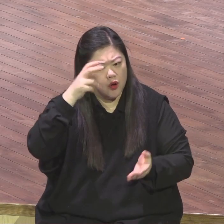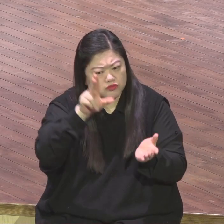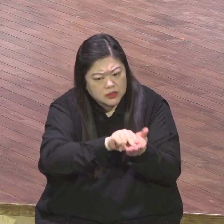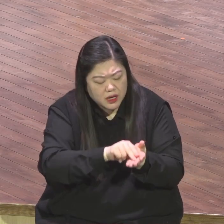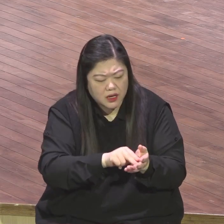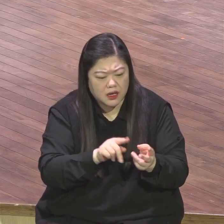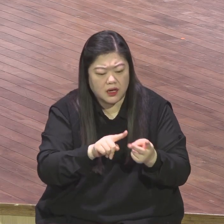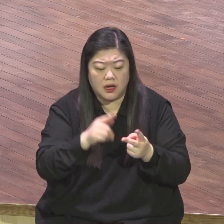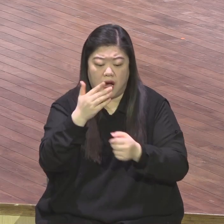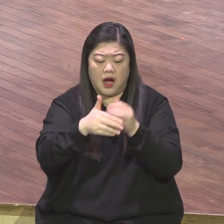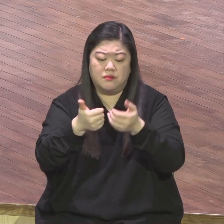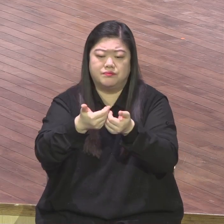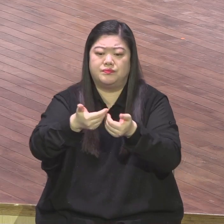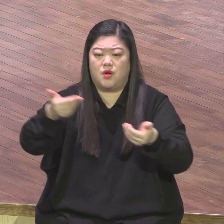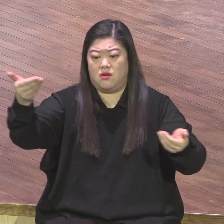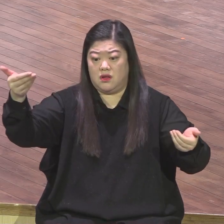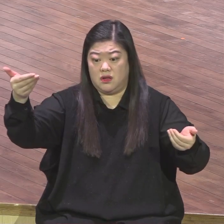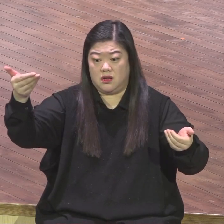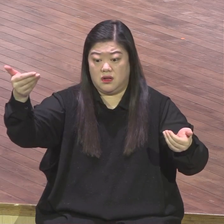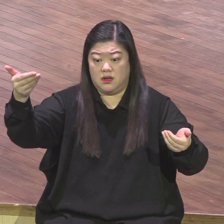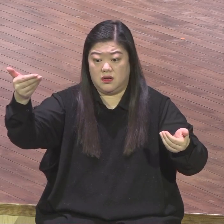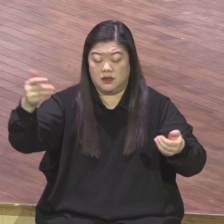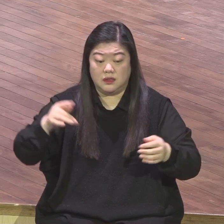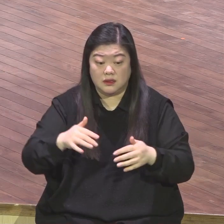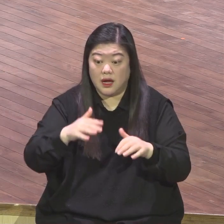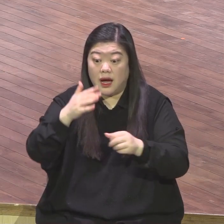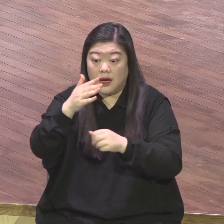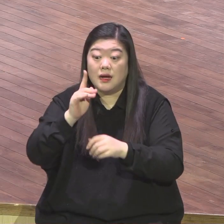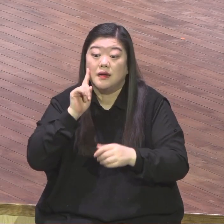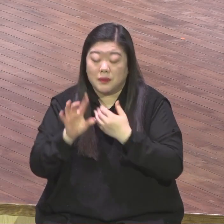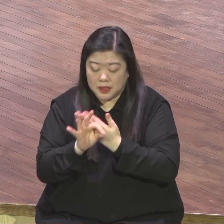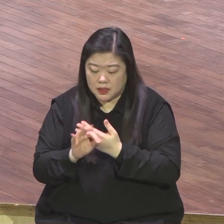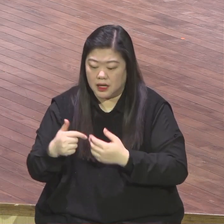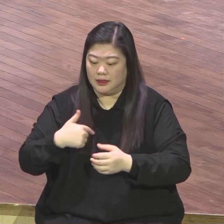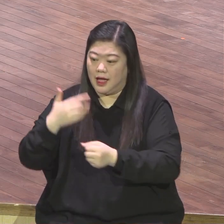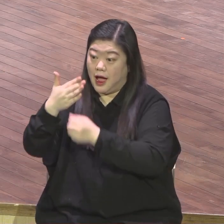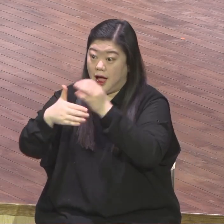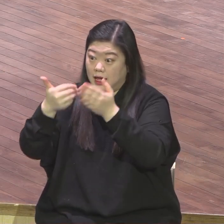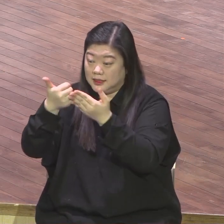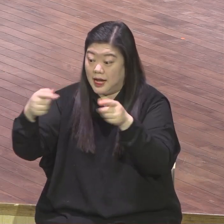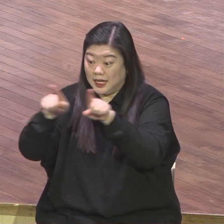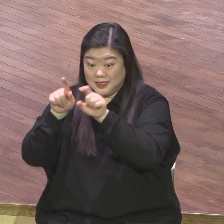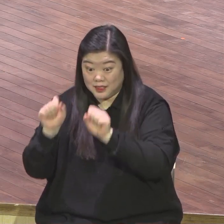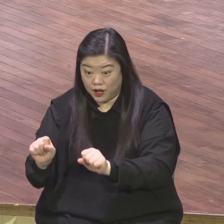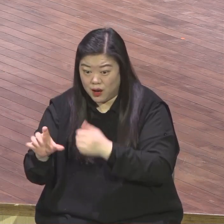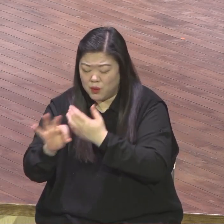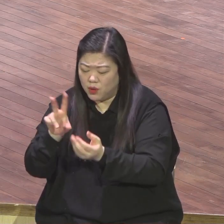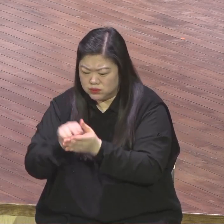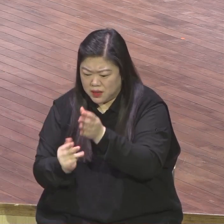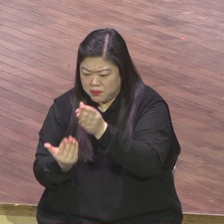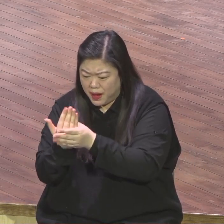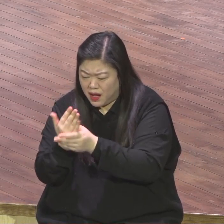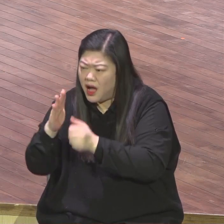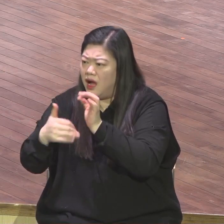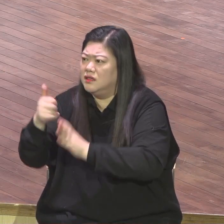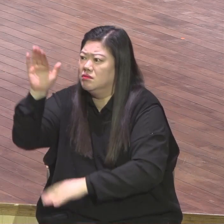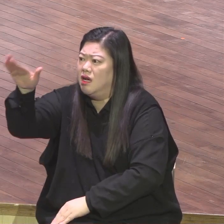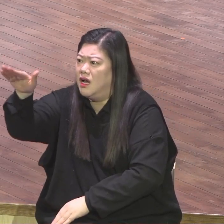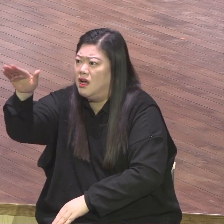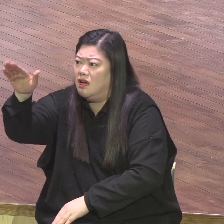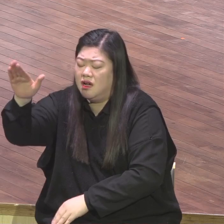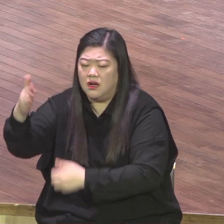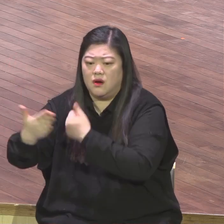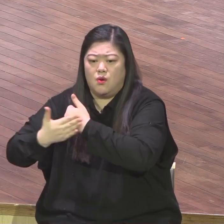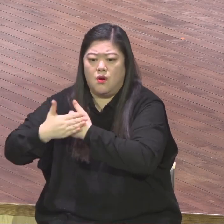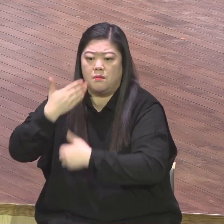하나님 떠난 인간은요, 이런 일을 당하면 속수무책이에요. 당할 수밖에 없습니다. 온갖 세상